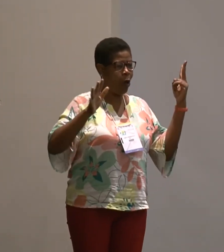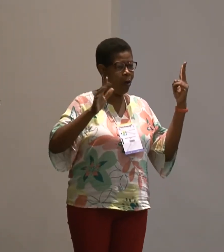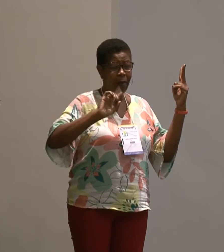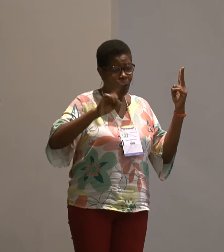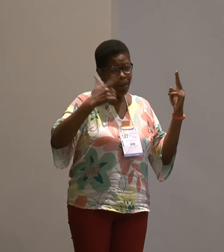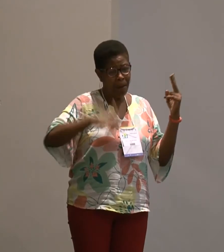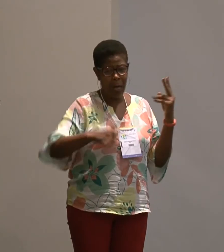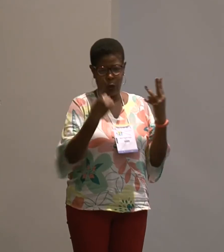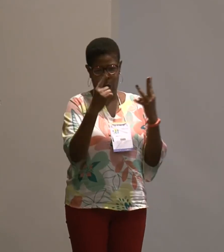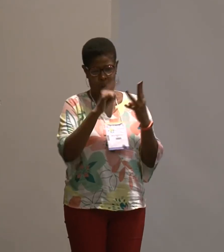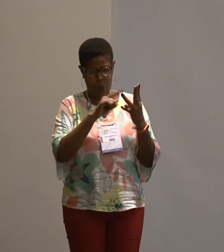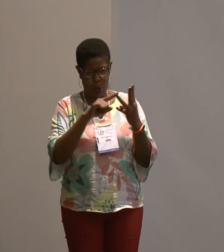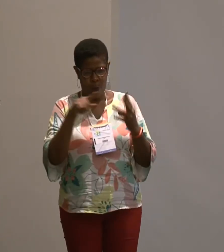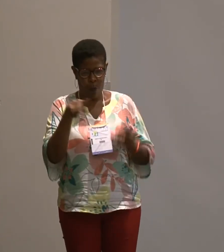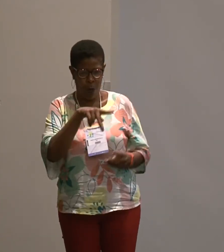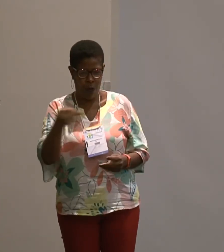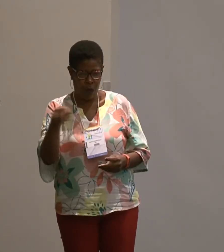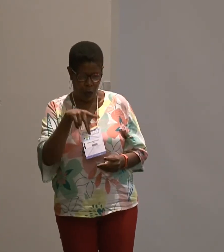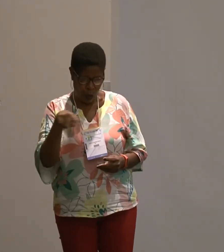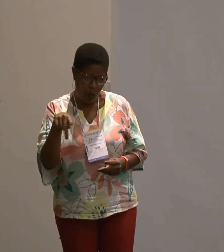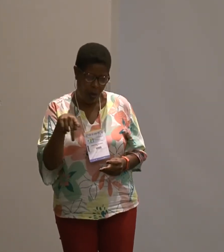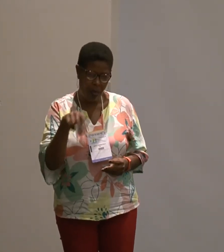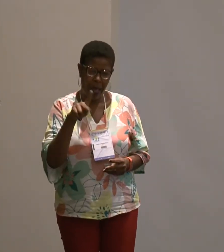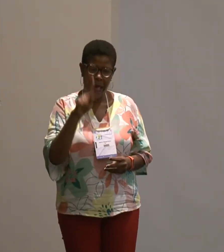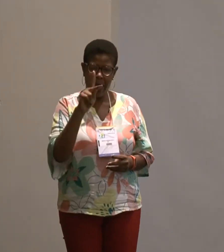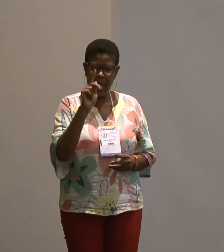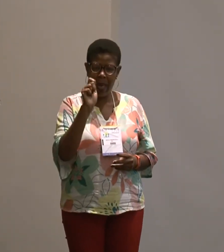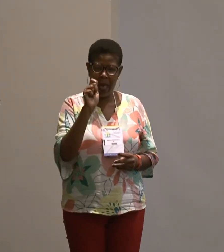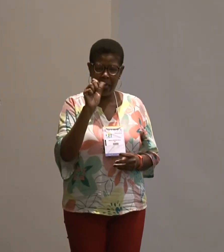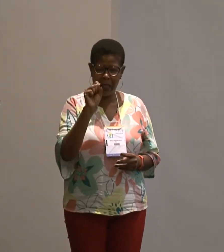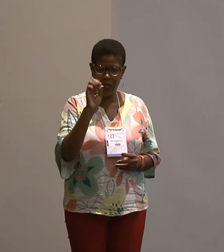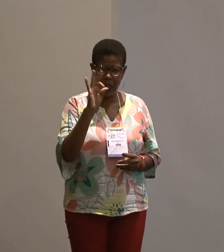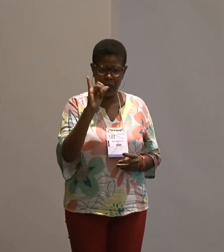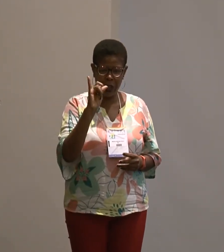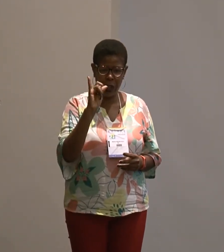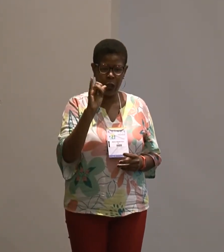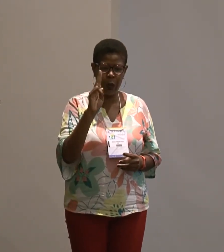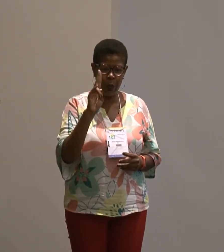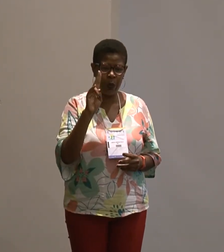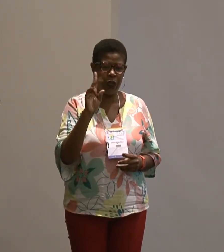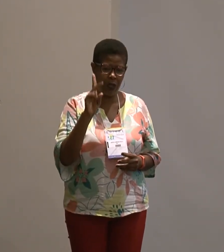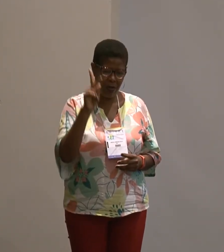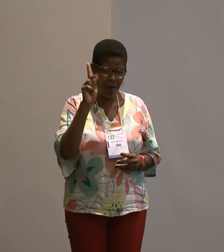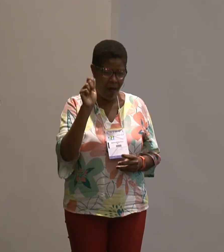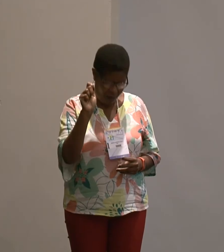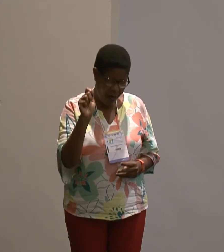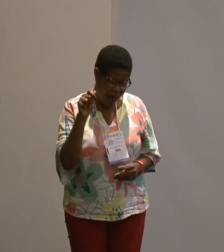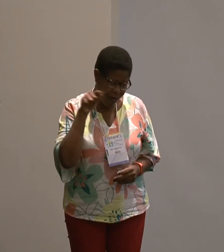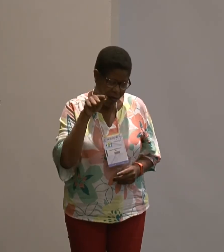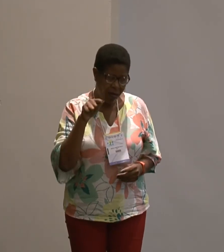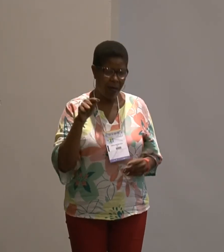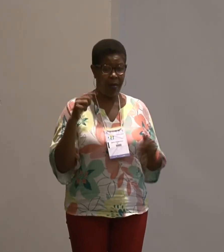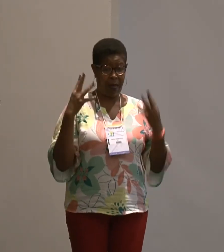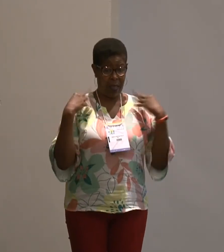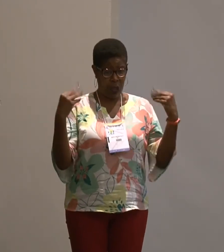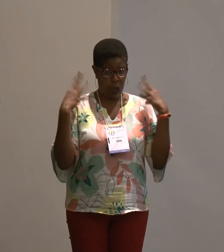a Vani estava ali pensando que eram apenas duas mas não são três palestras ainda tem a última da